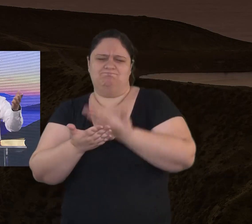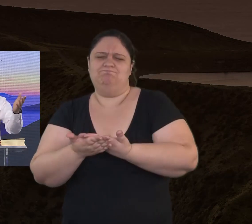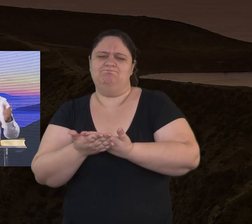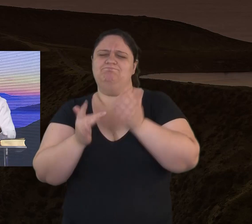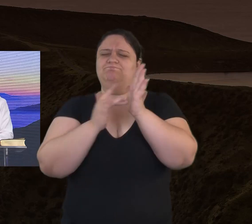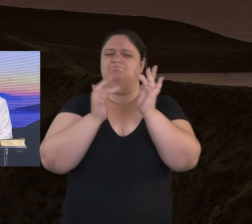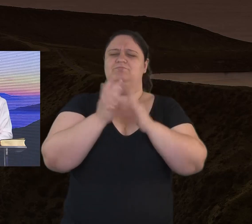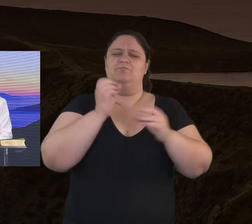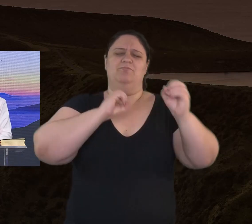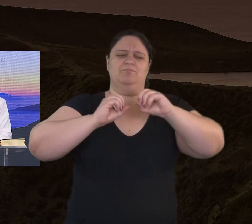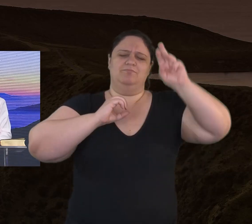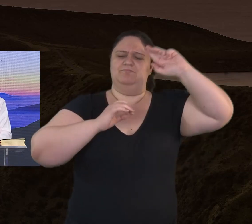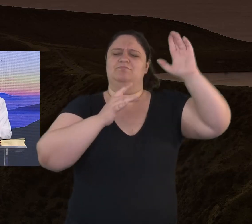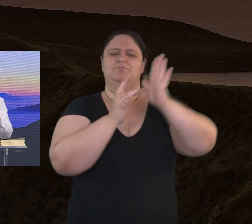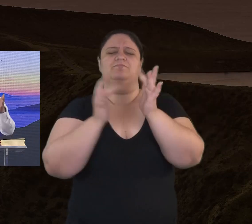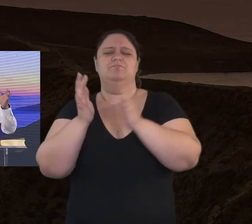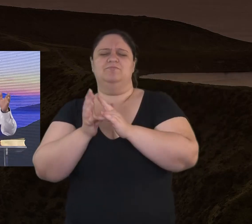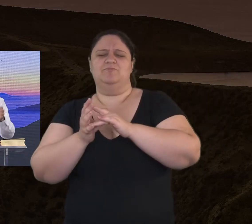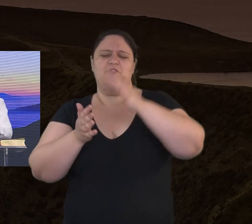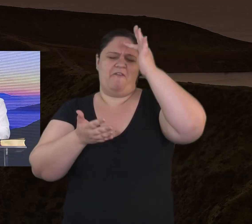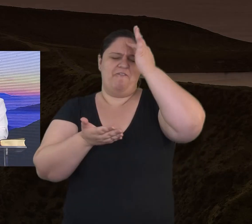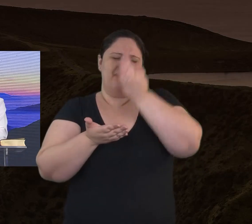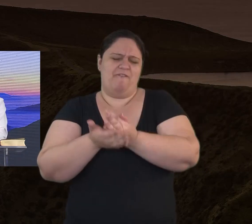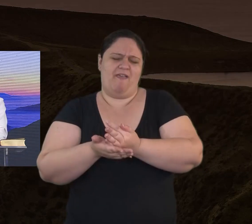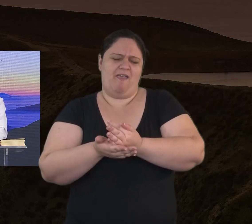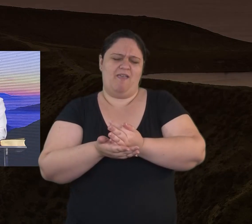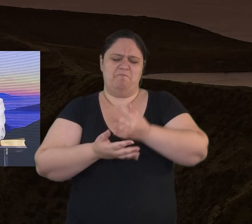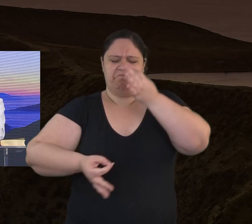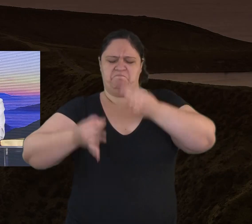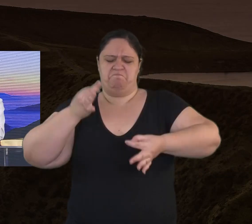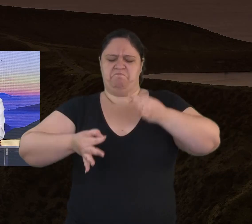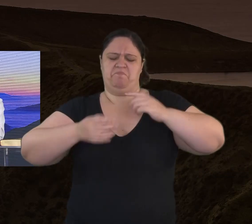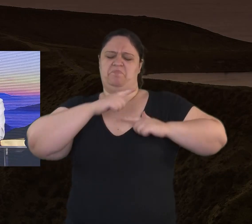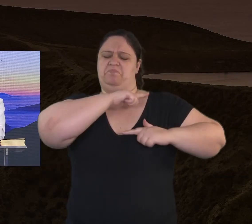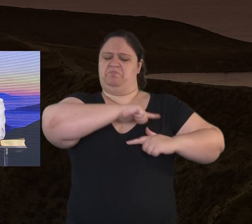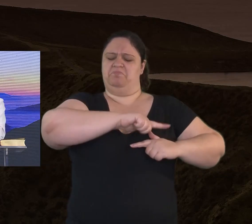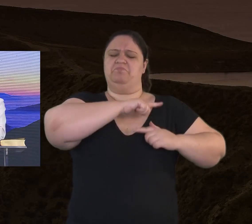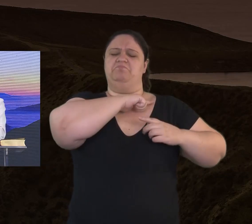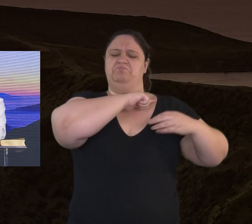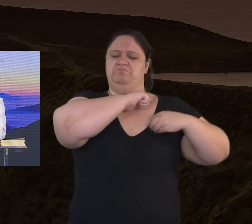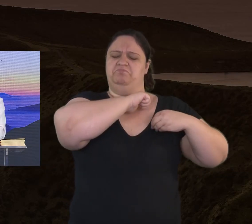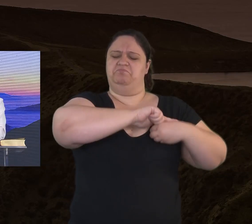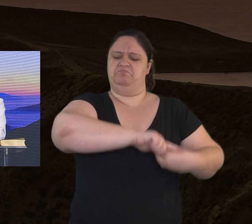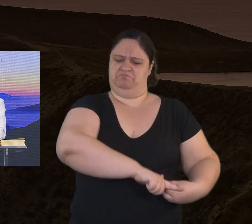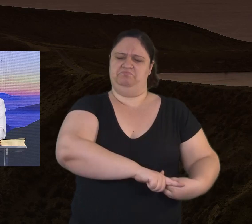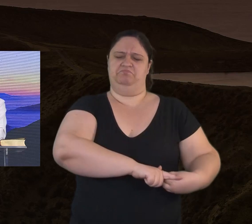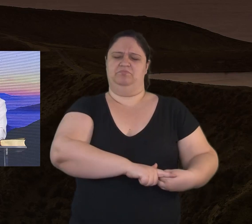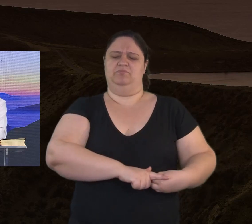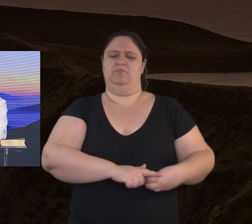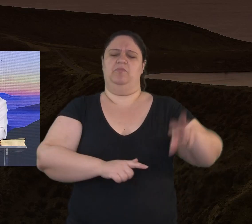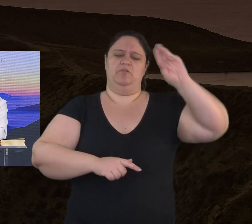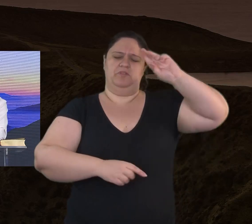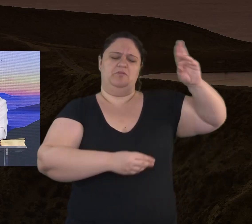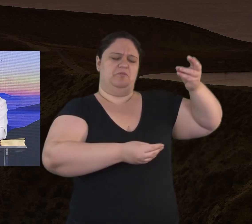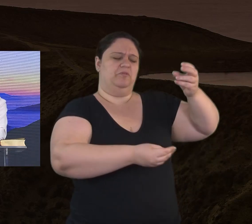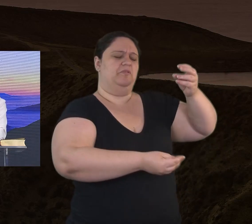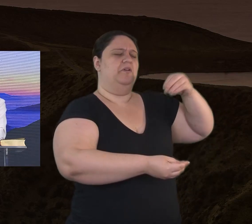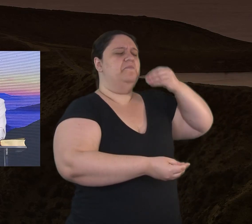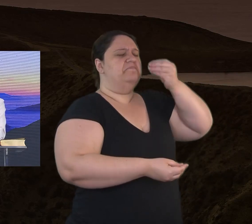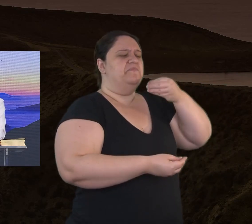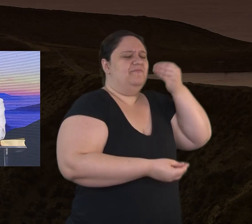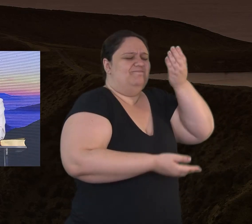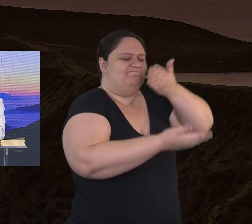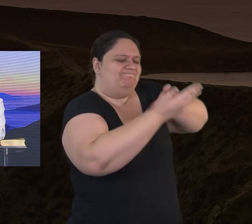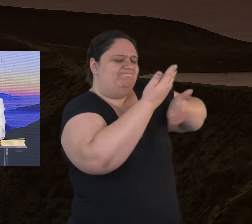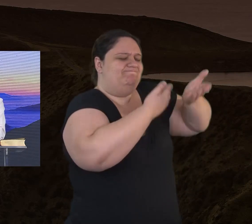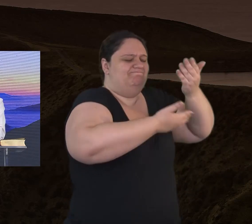nós invocamos o Teu nome. Pela fé fomos justificados. Senhor está nos santificando com seus elementos santos na